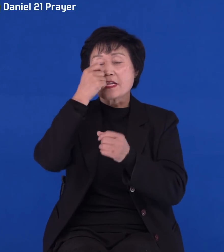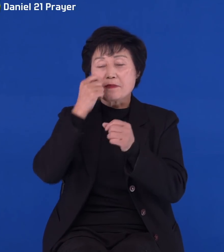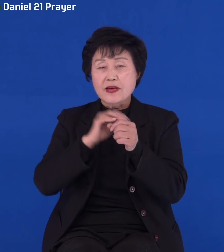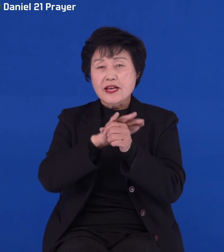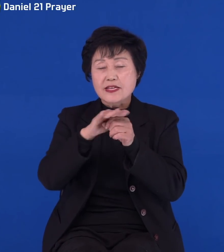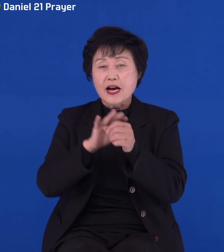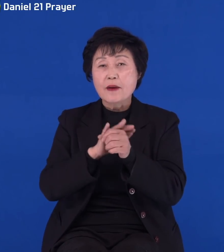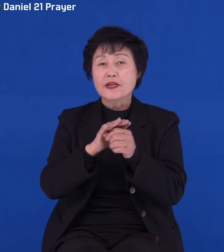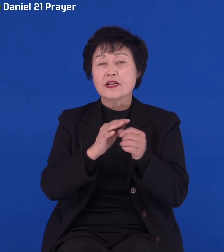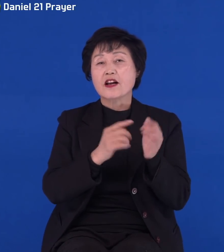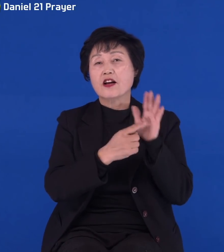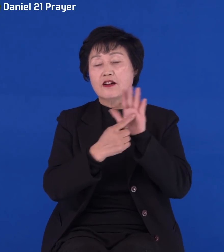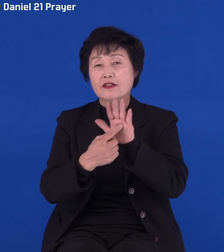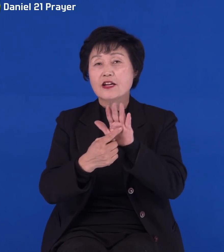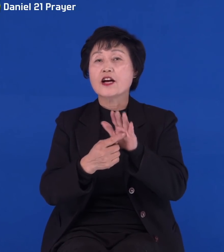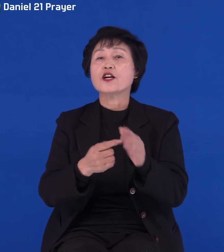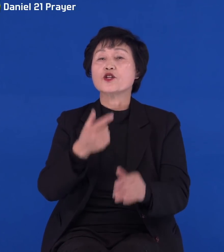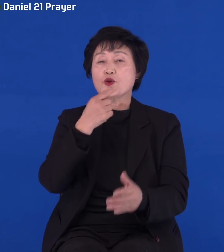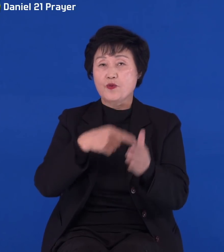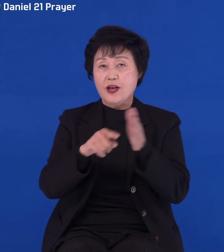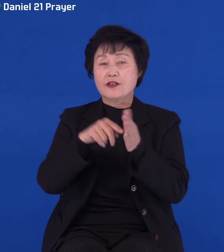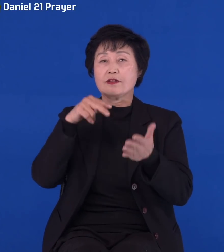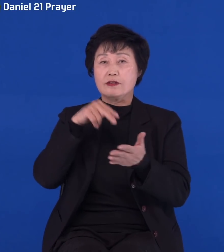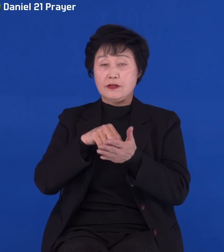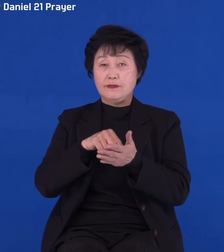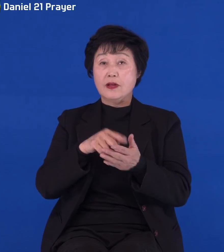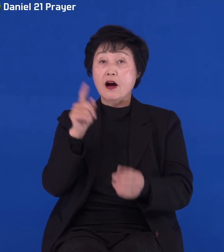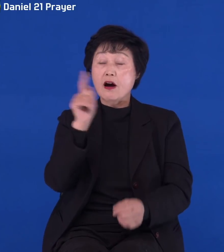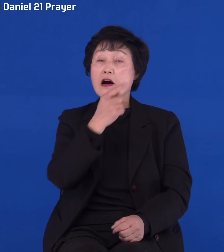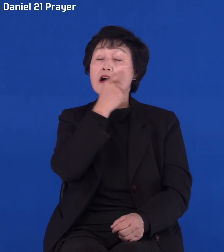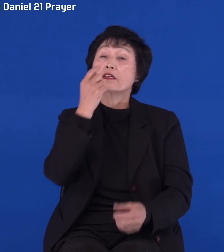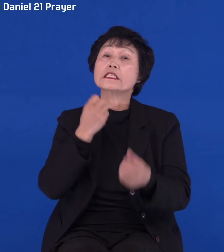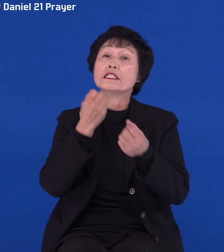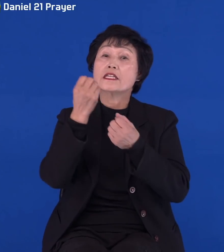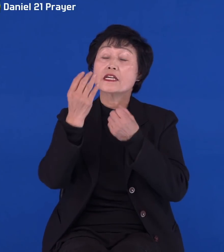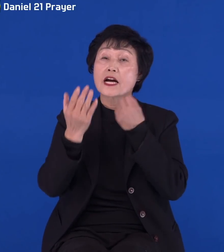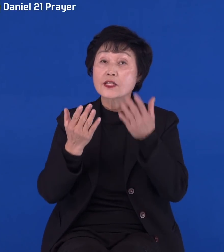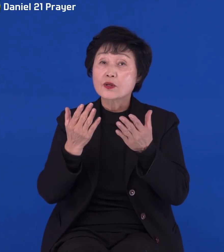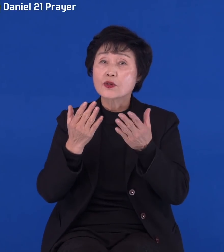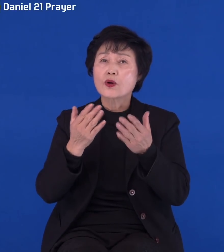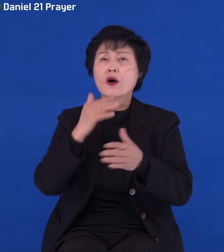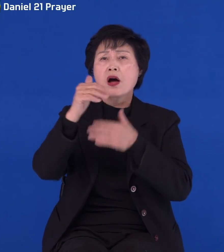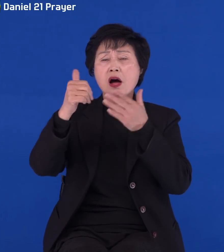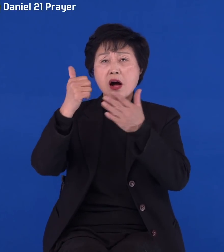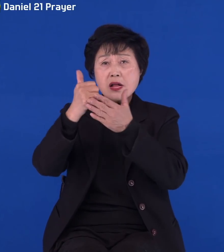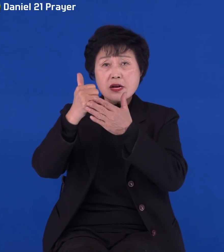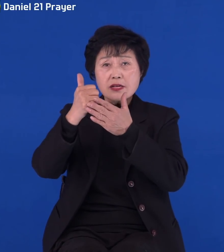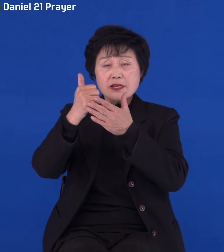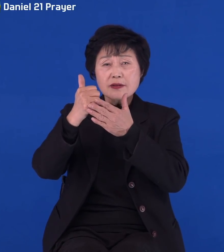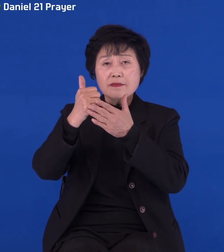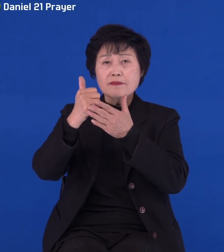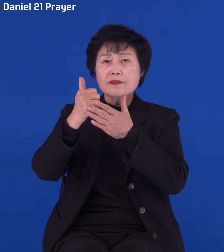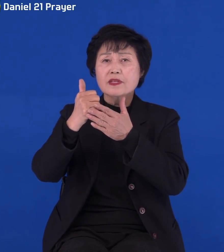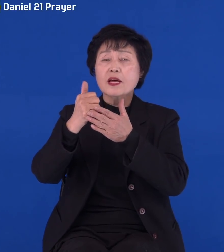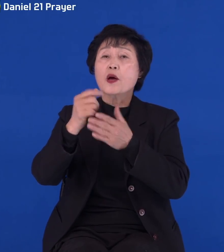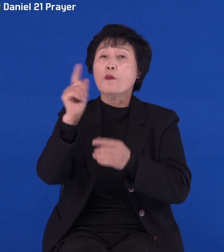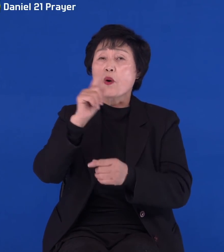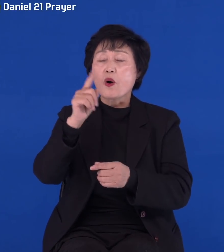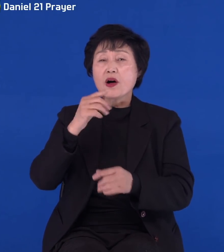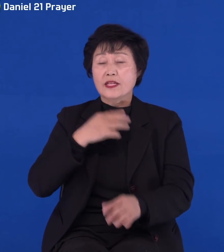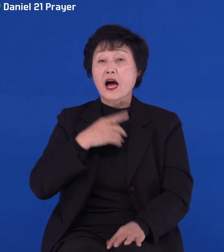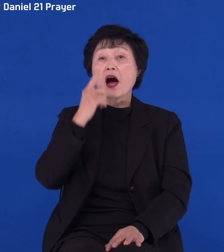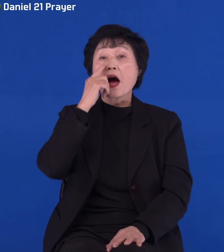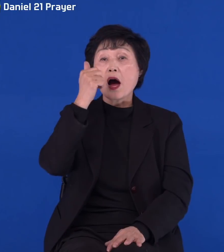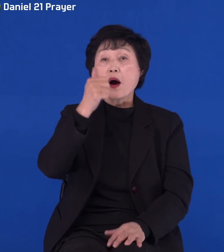붙들어 주셨고 어떤 말씀과 어떤 간증을 통해서 왜 하나님이 내가 비록 아버지를 잃었고 어머니가 2년 동안 장애인이